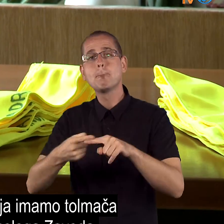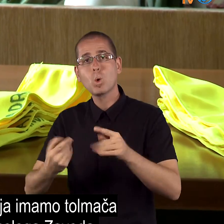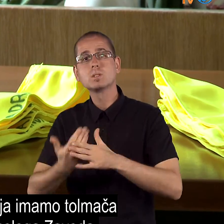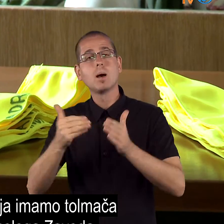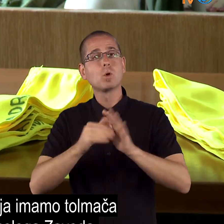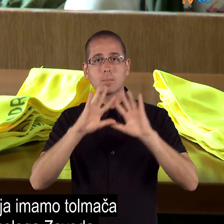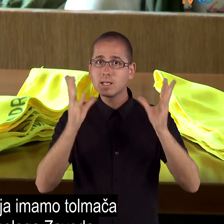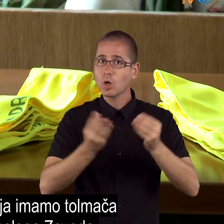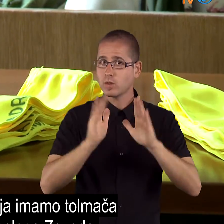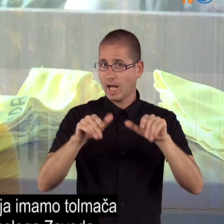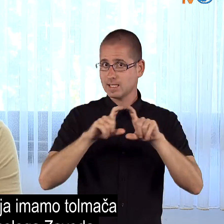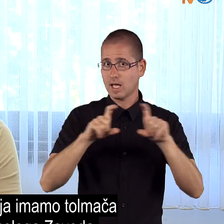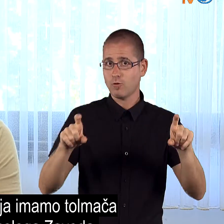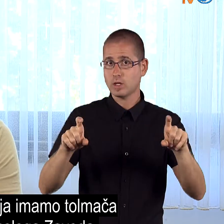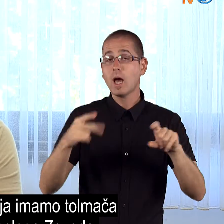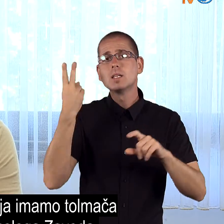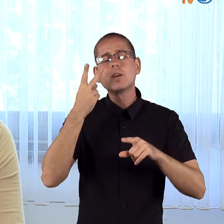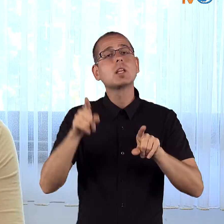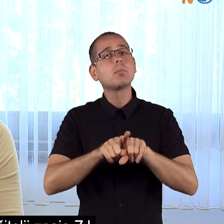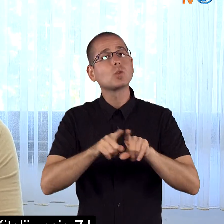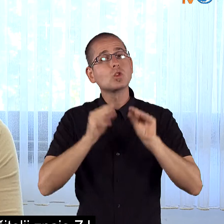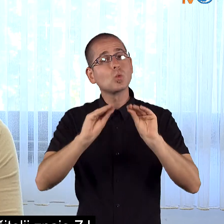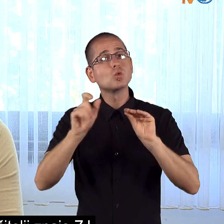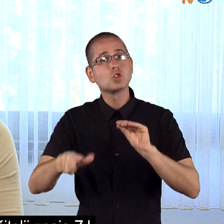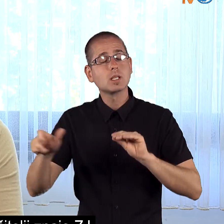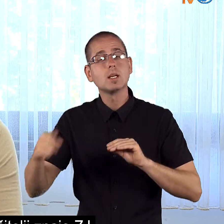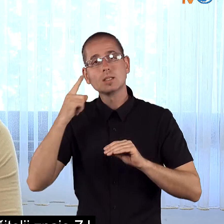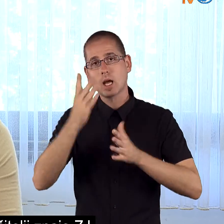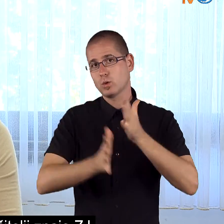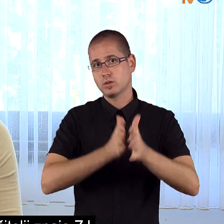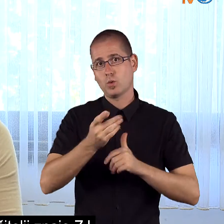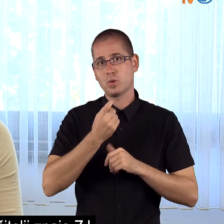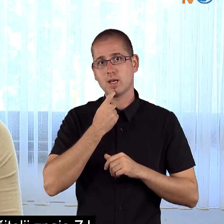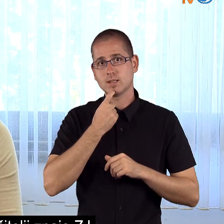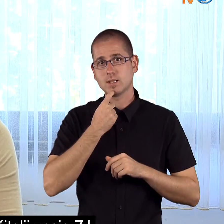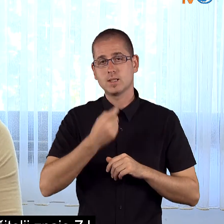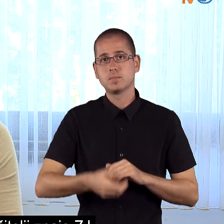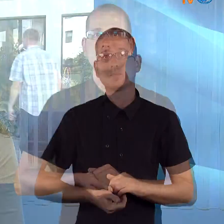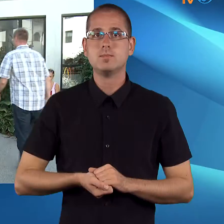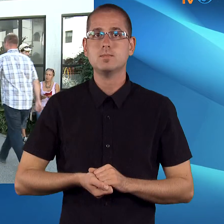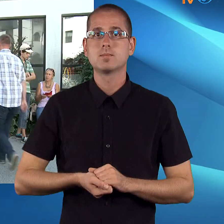celega zavoda. Seveda pa tudi učitelji znajo znakovni jezik.